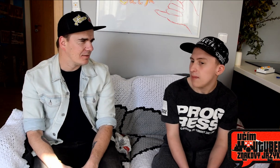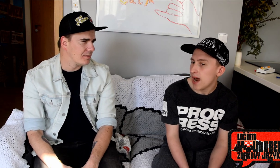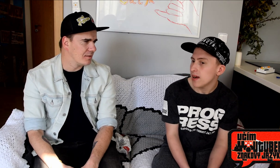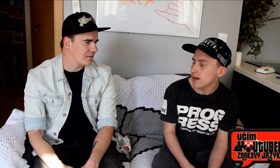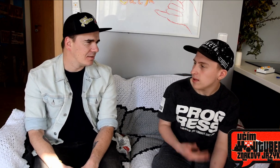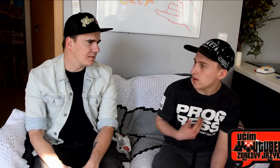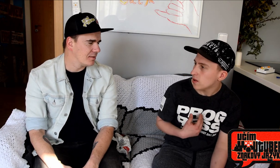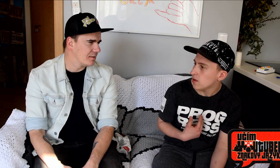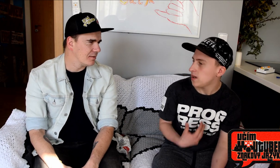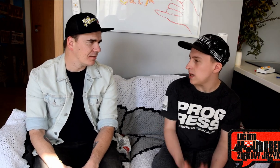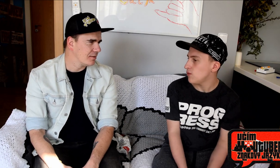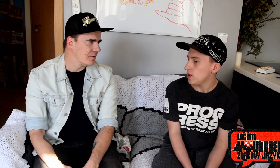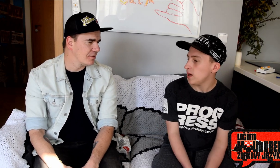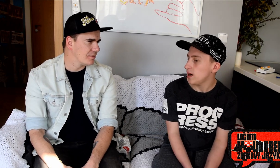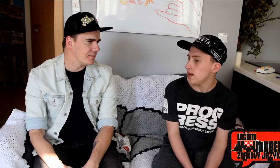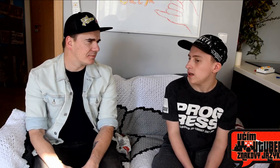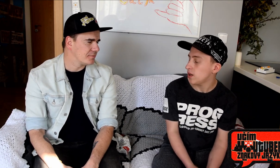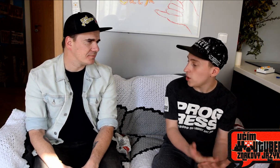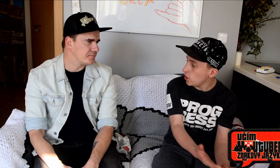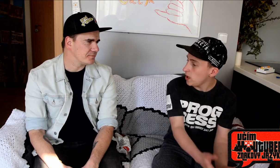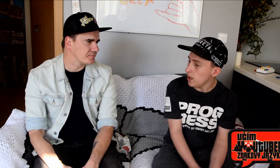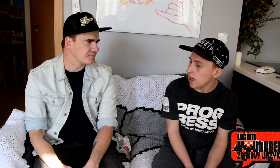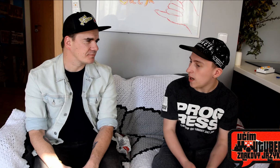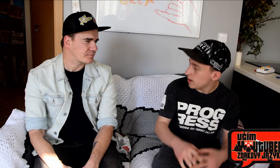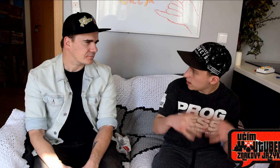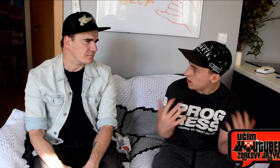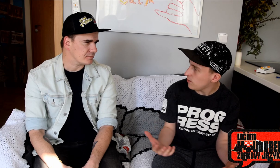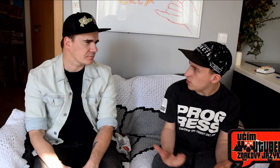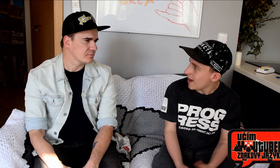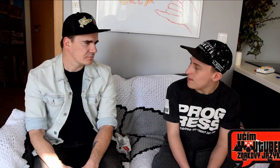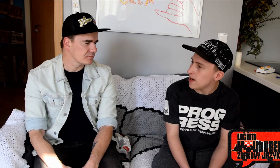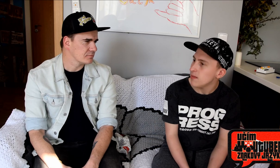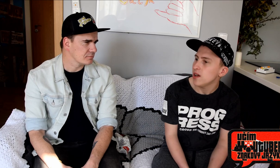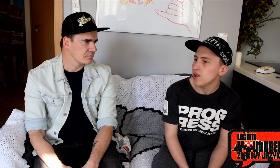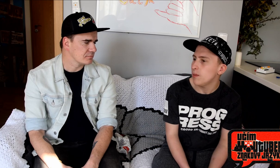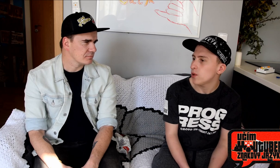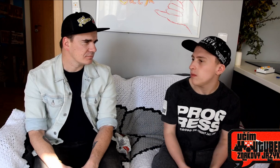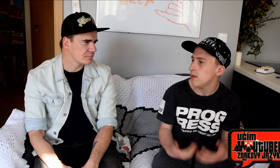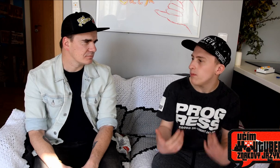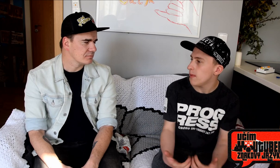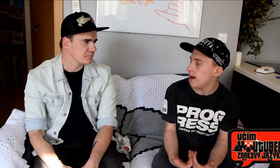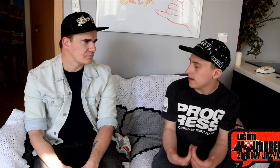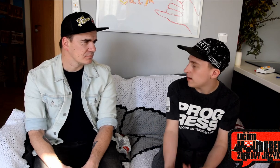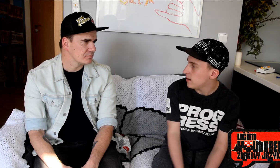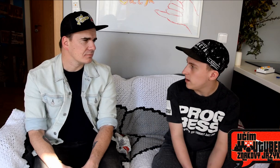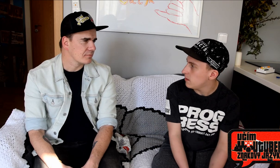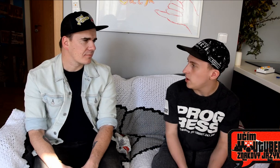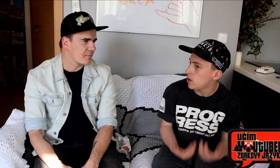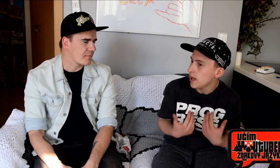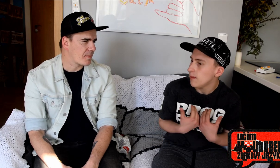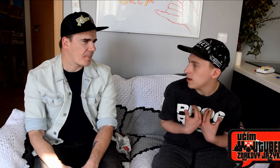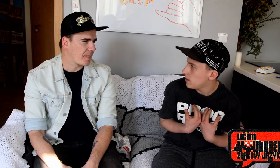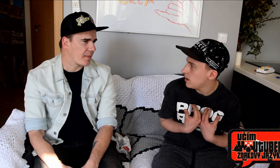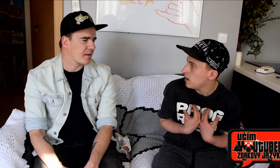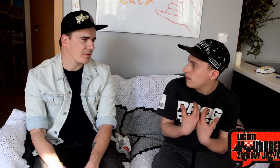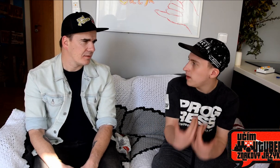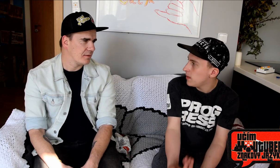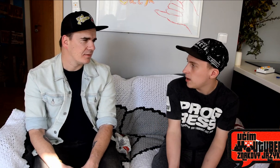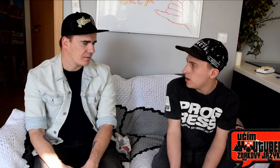právě jsem se rozhodl tím, že i s režií a se stejným štábem si prostě budeme pomáhat tak lidem. Iž sám jsem handicap, vím jaký to